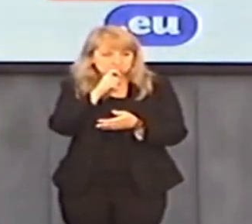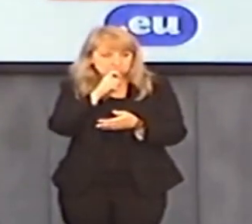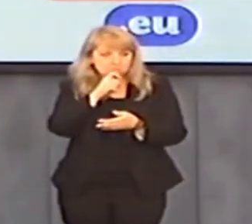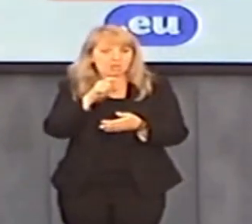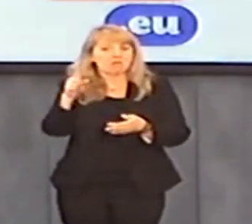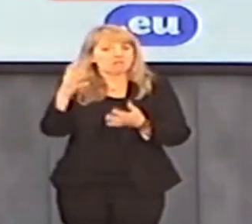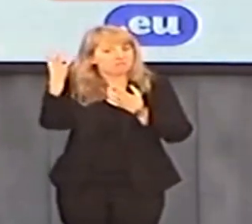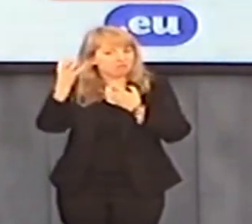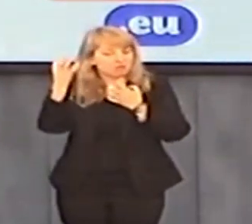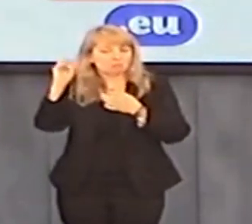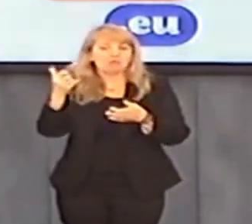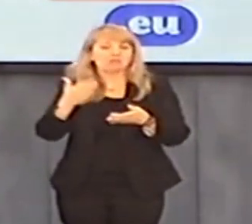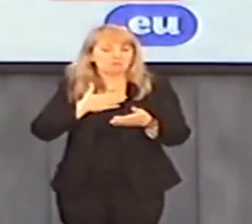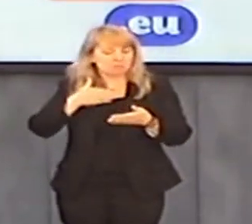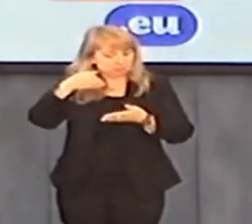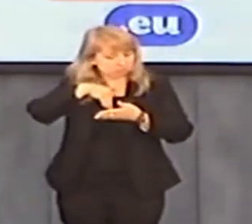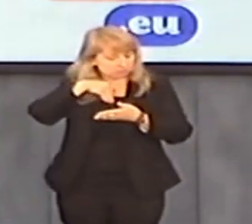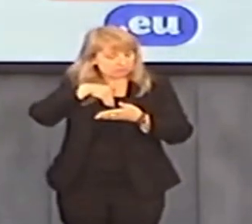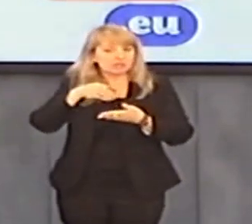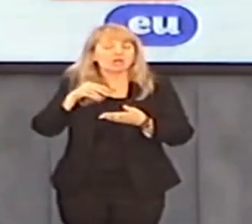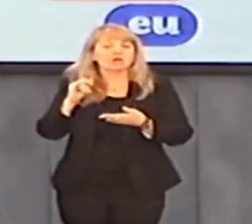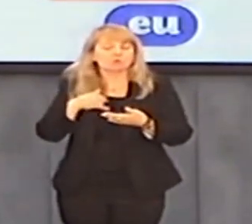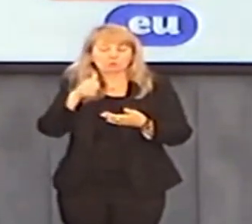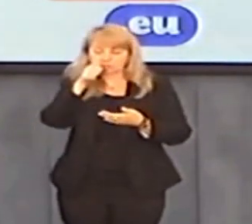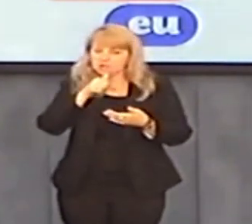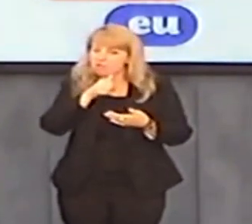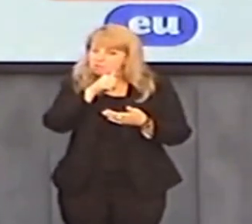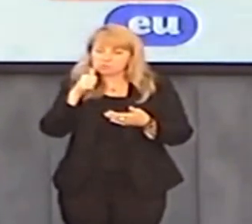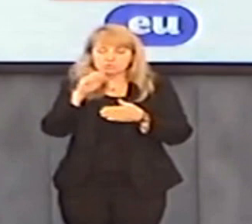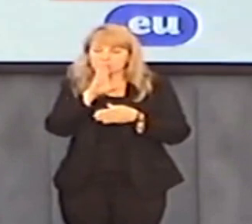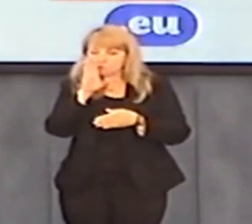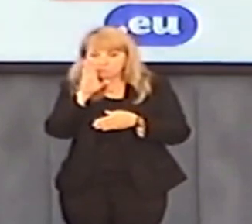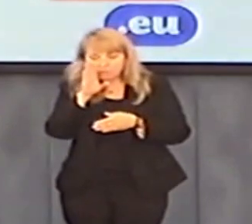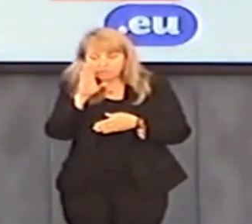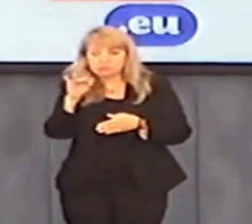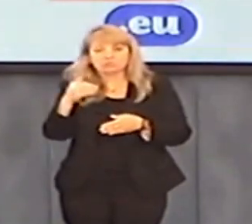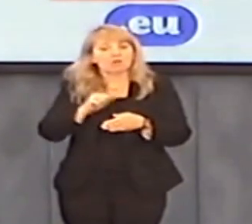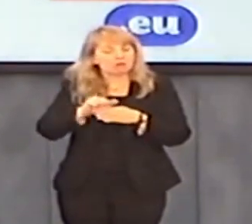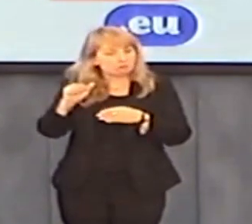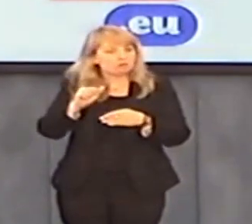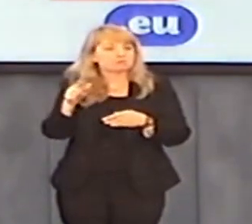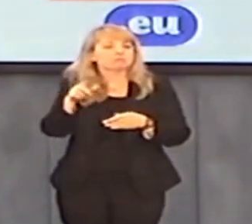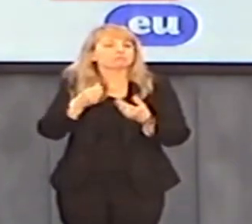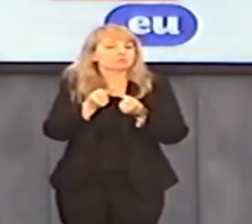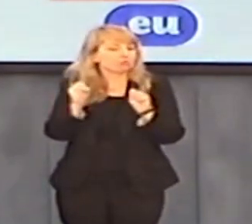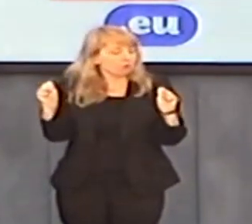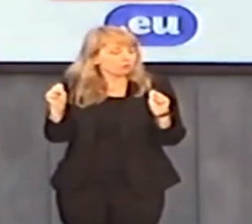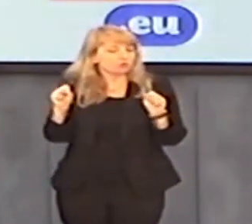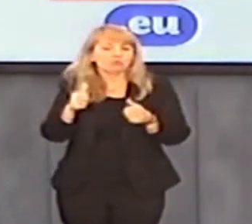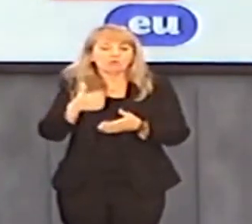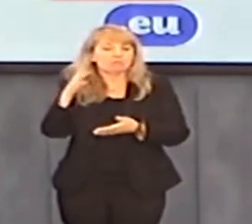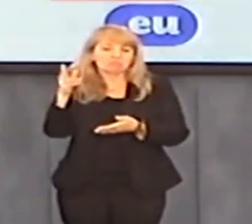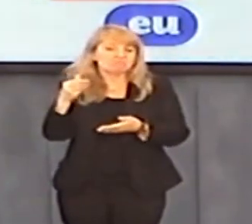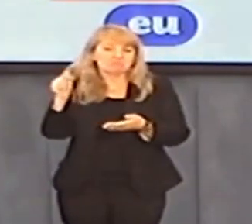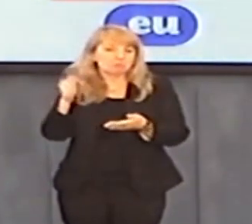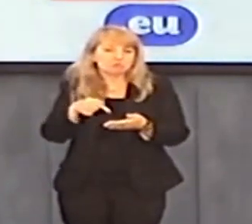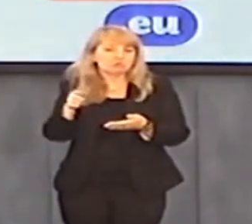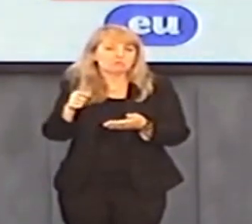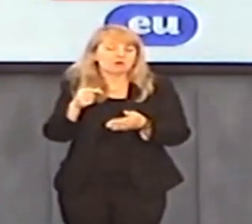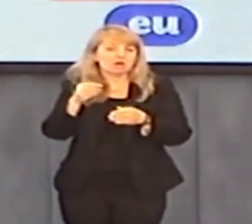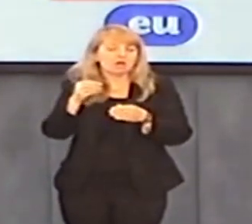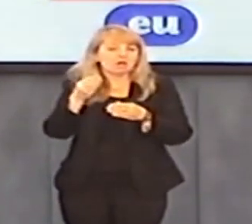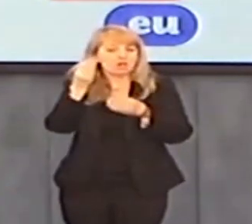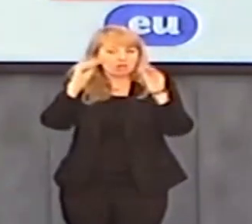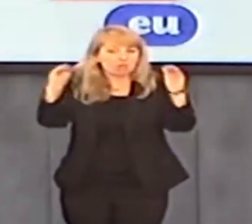którą posiadł podczas spowiedzi, w związku z tym jest zwolniony z informowania organów ścigania na